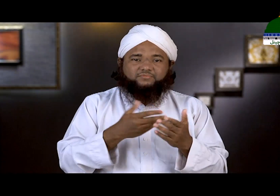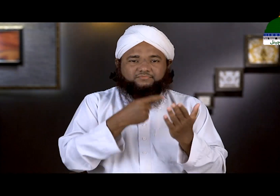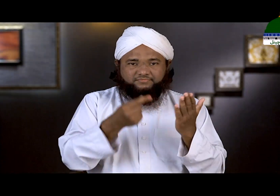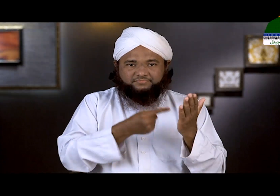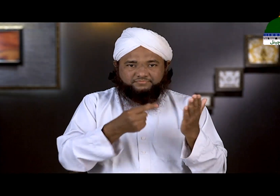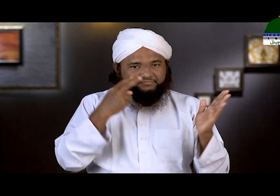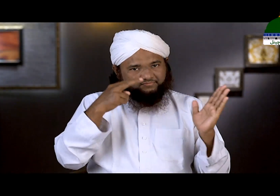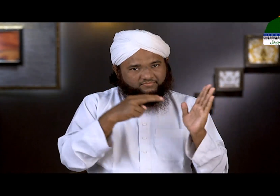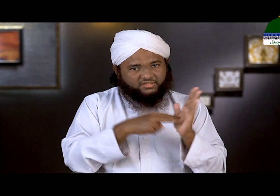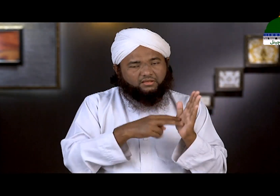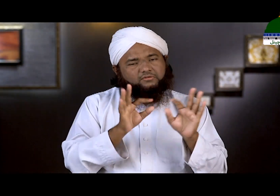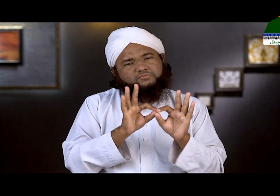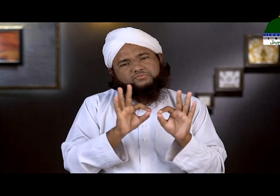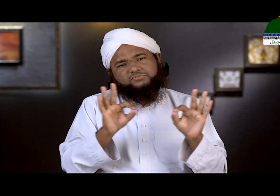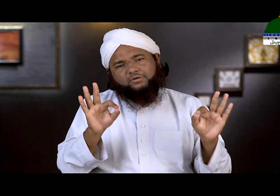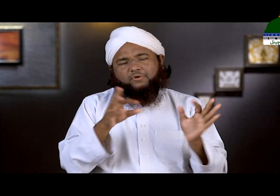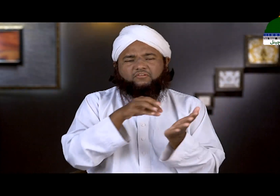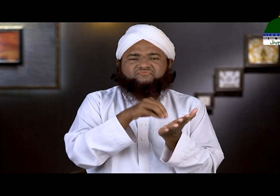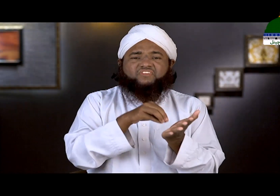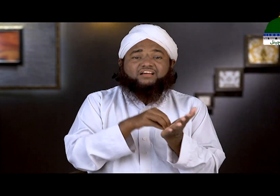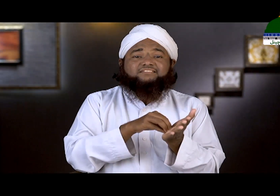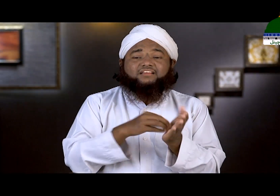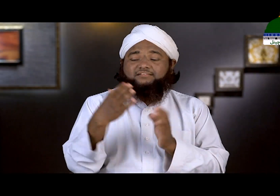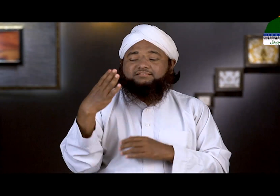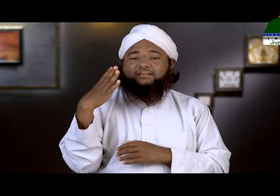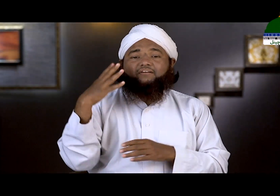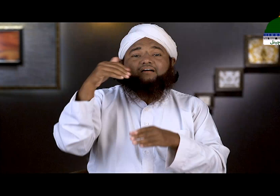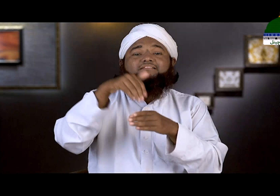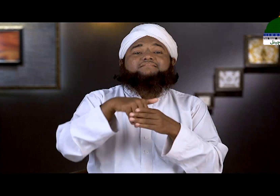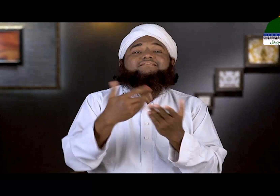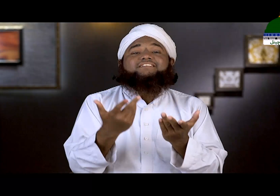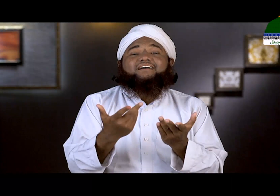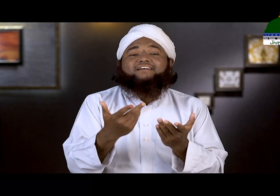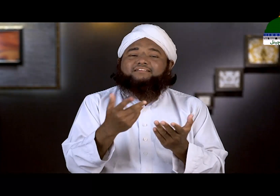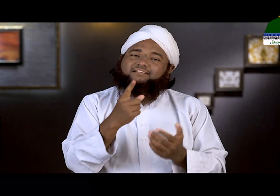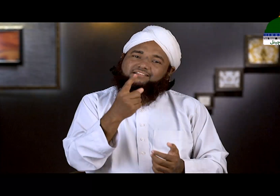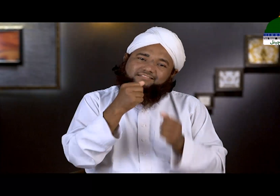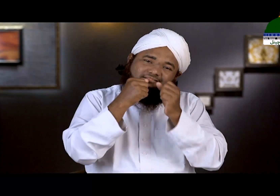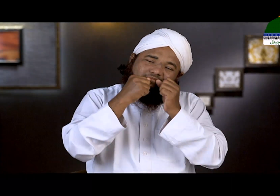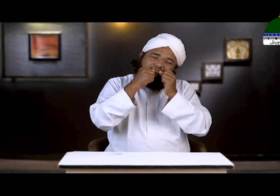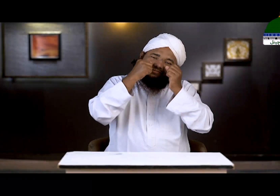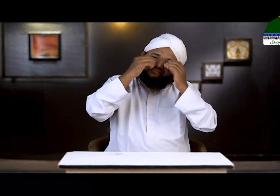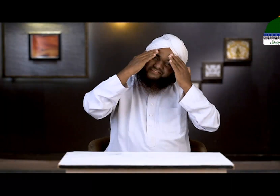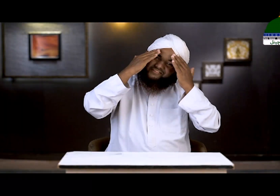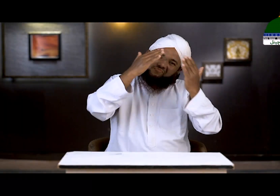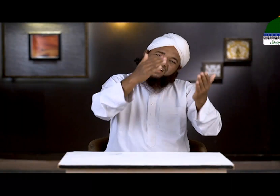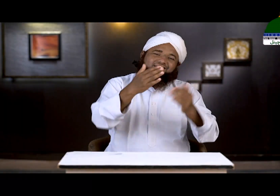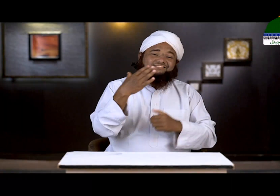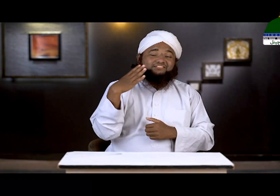ہیں، تمام عبادات میں سب سے زیادہ فائدہ بخش نیکی درود پاک ہے۔ صرف ایک درود